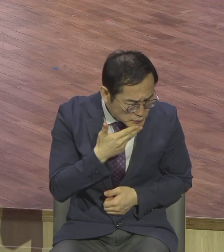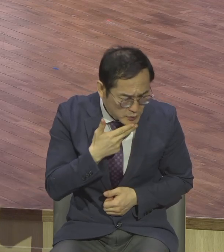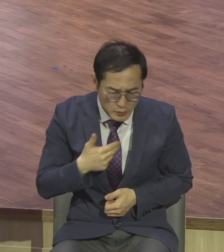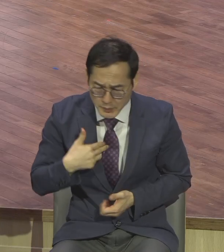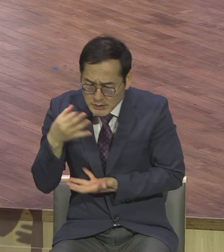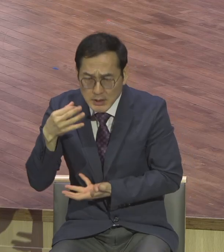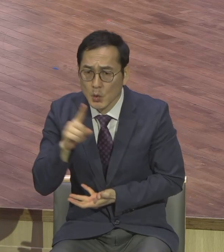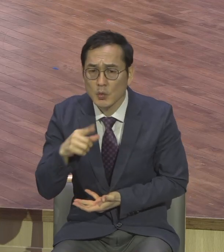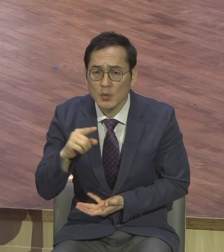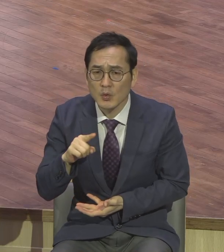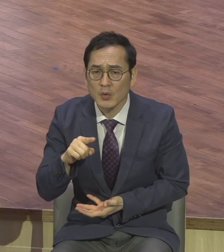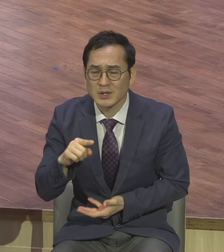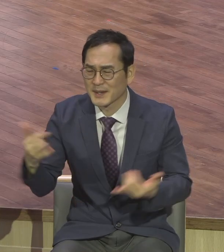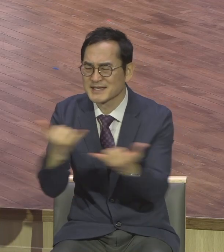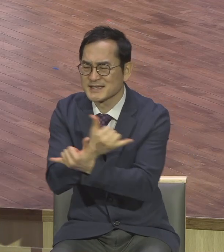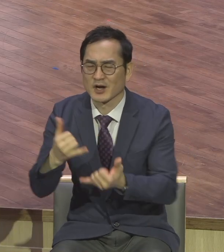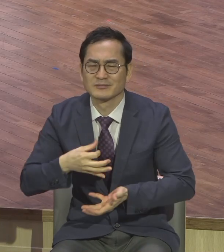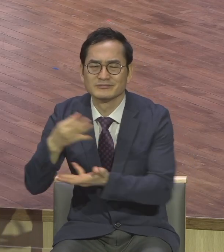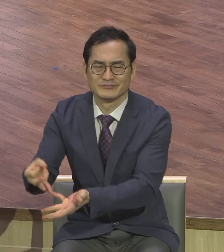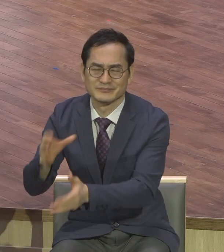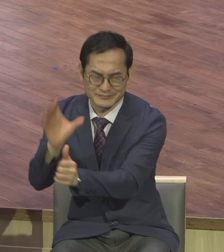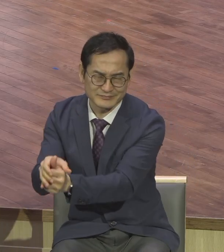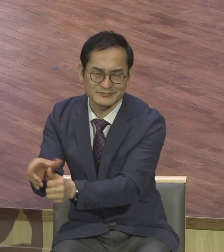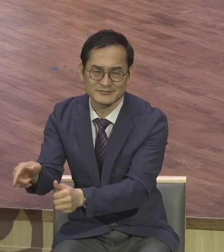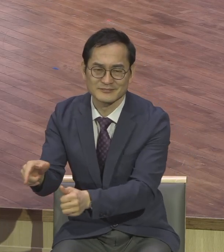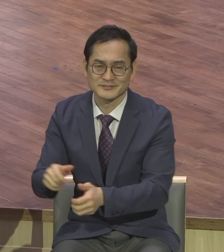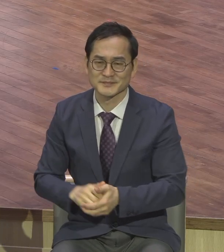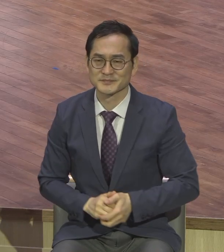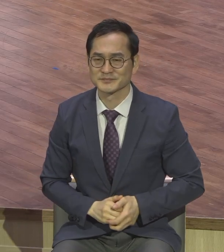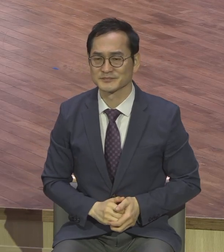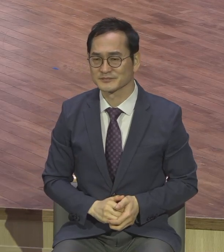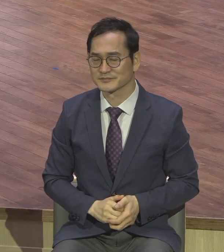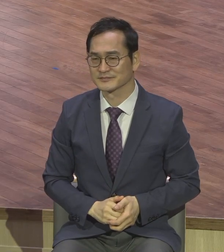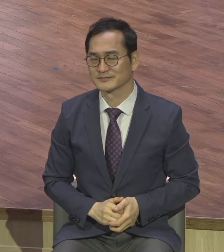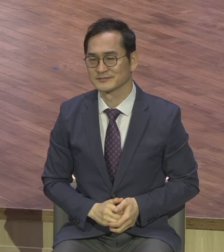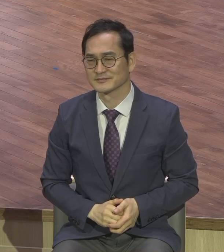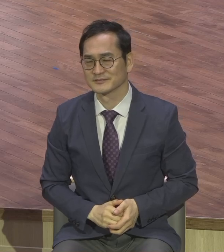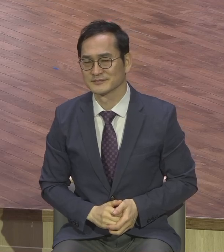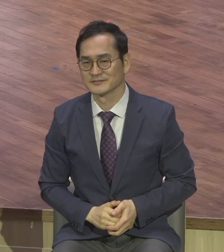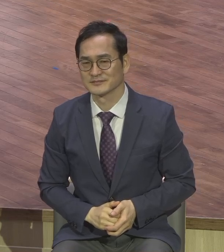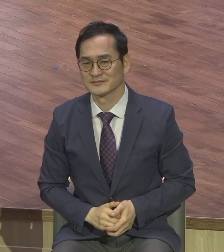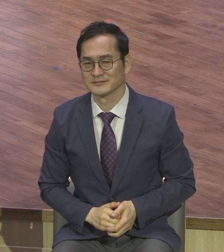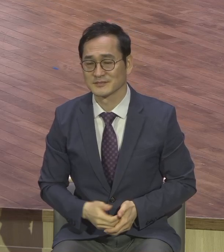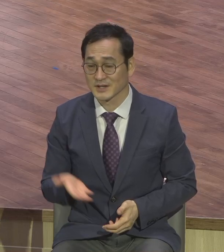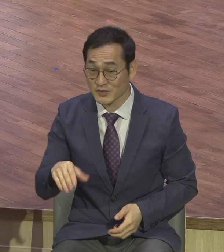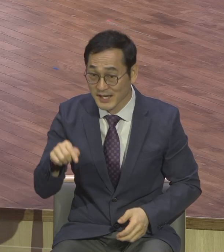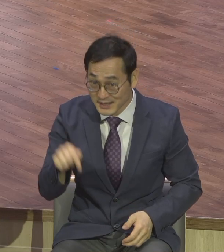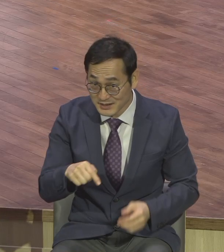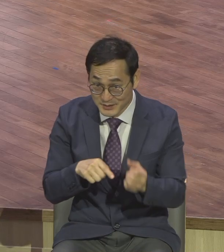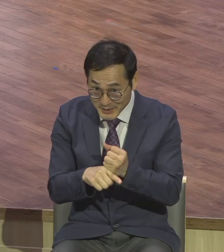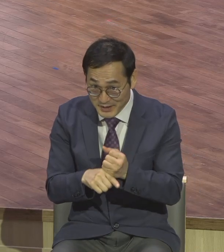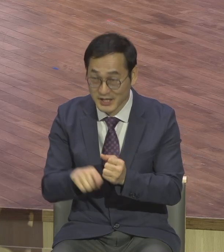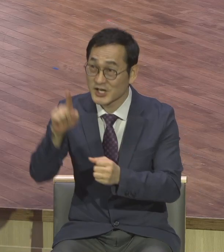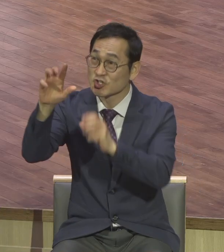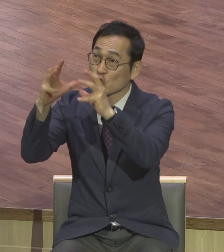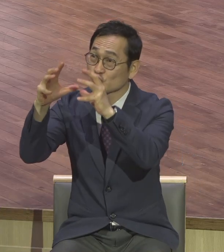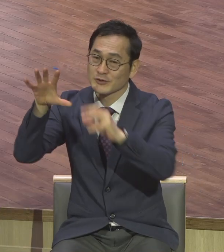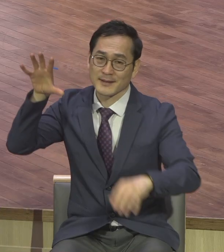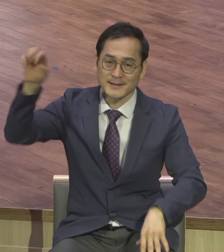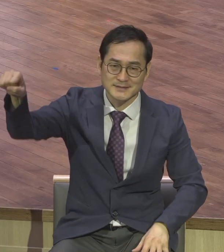신약에서 기업이란 뜻이 주로 뭐냐? 신약에서는 천국을 차지하는 덕권을 가진